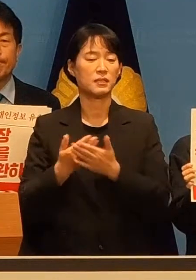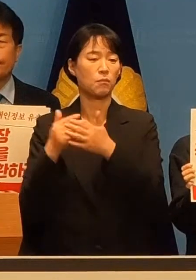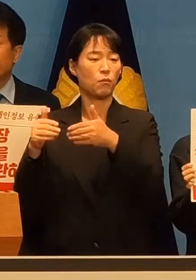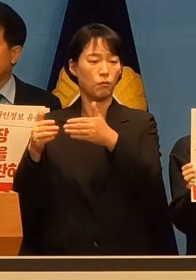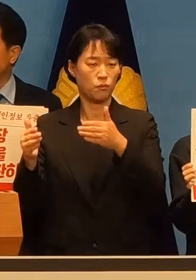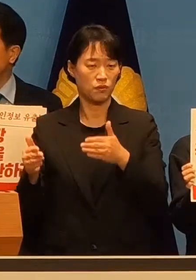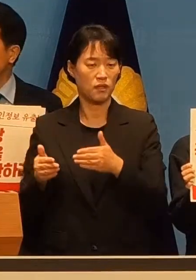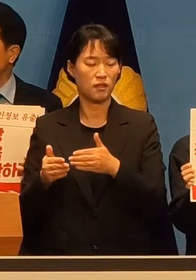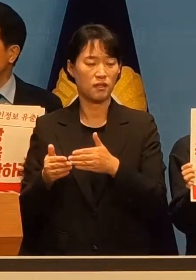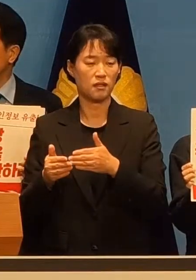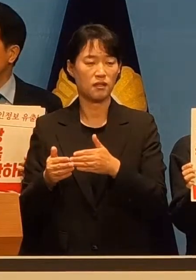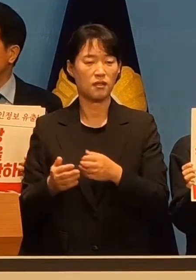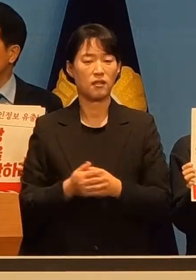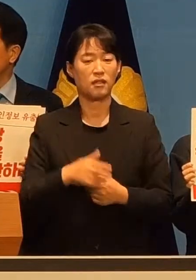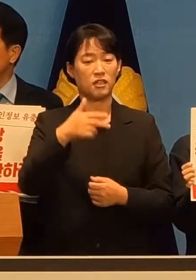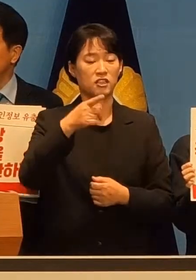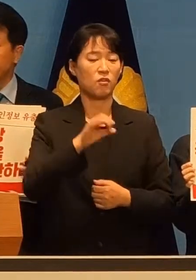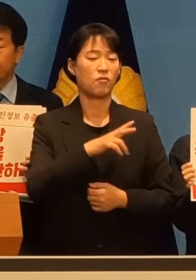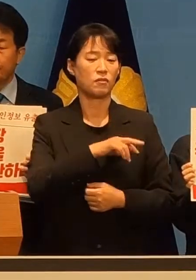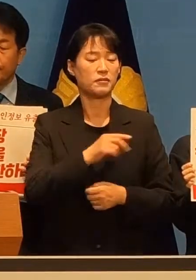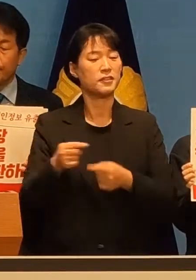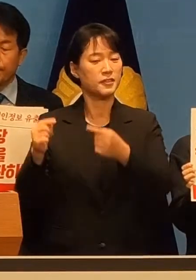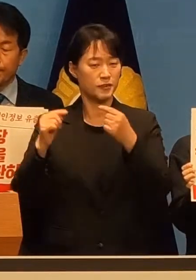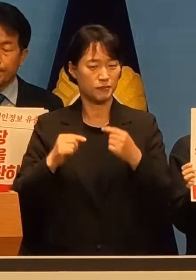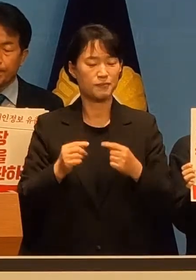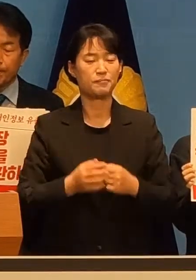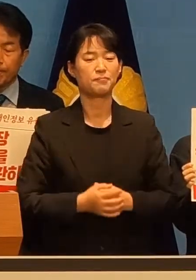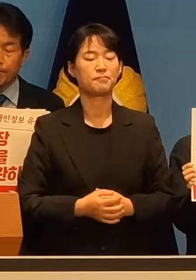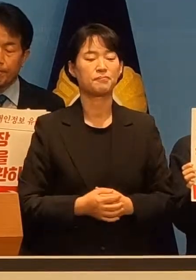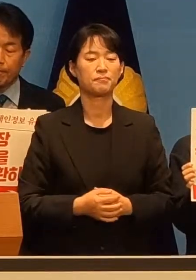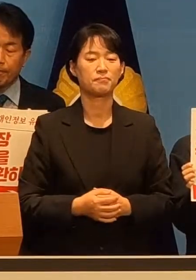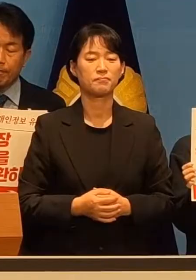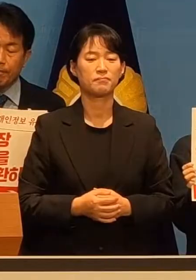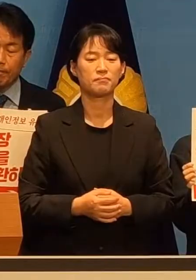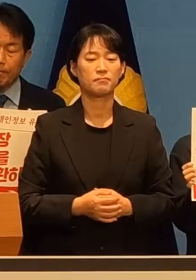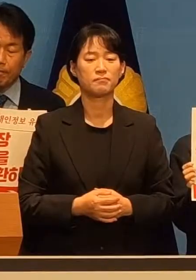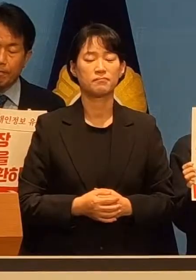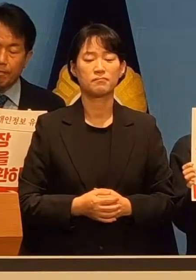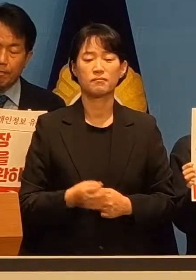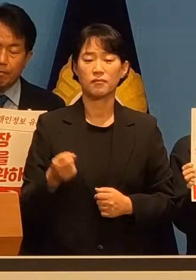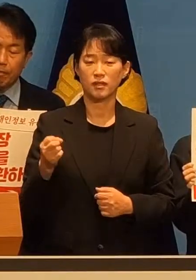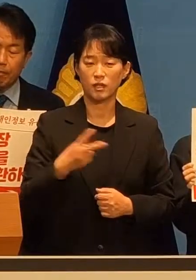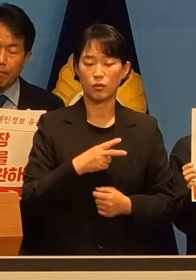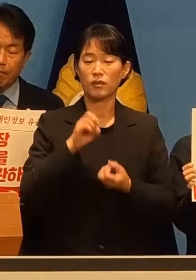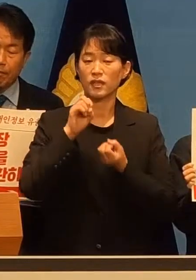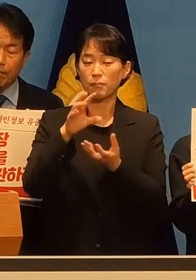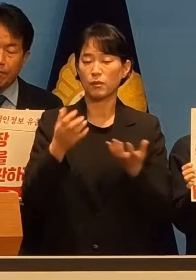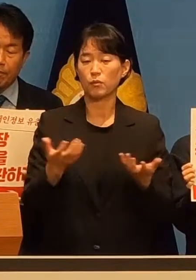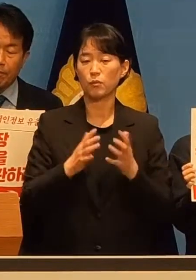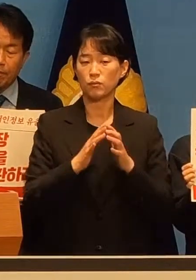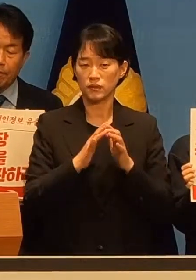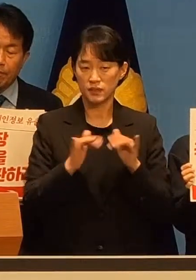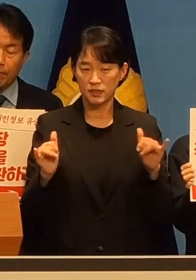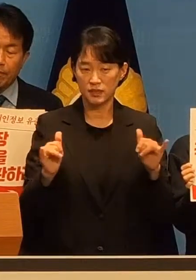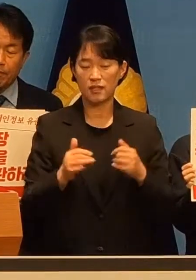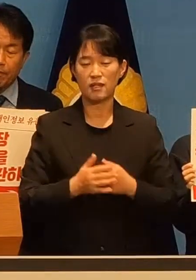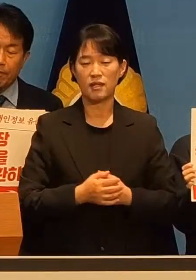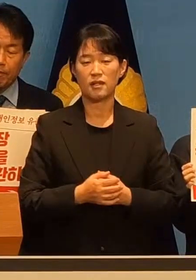진보당 정혜경 의원님 참석해 주셨습니다. 그리고 택배노동자 과로사